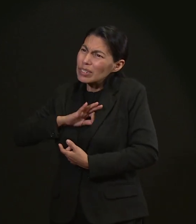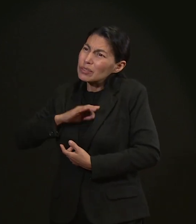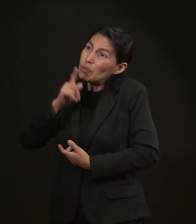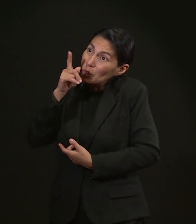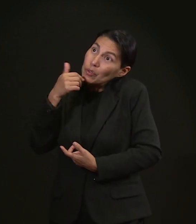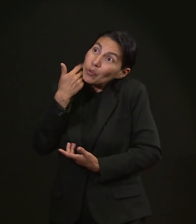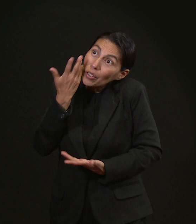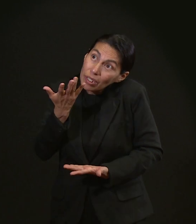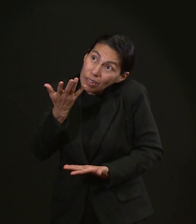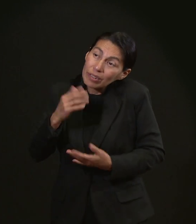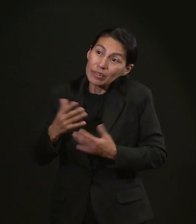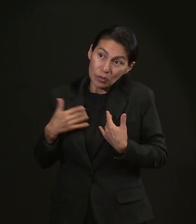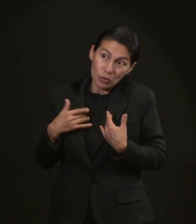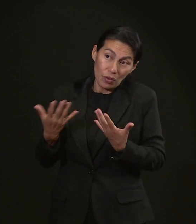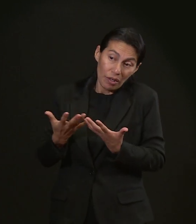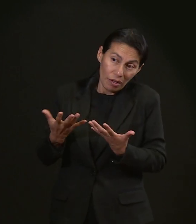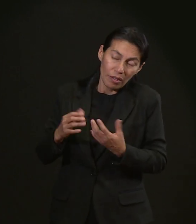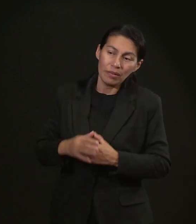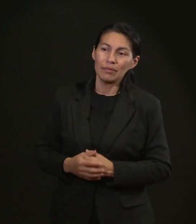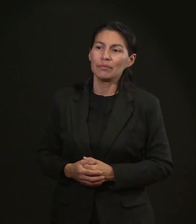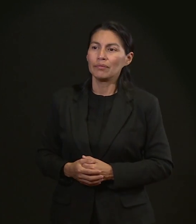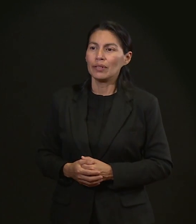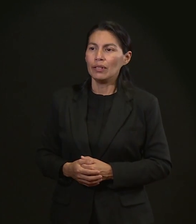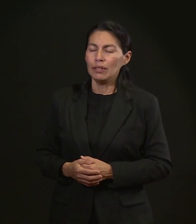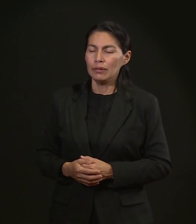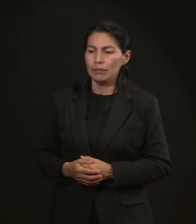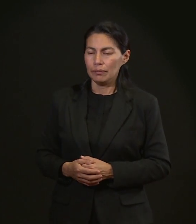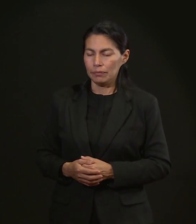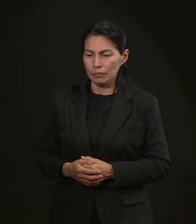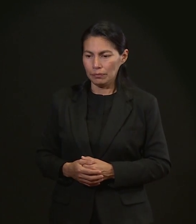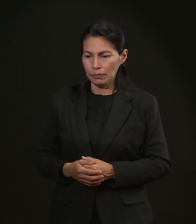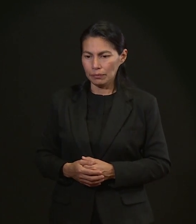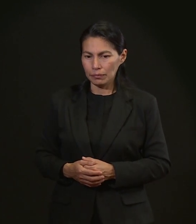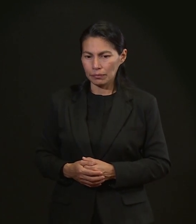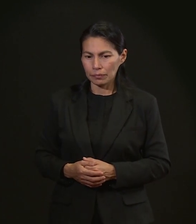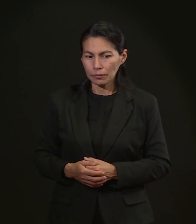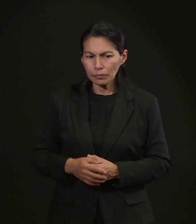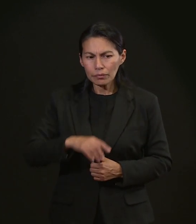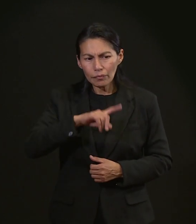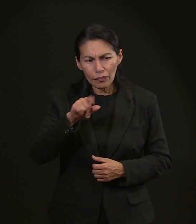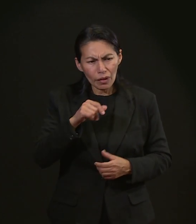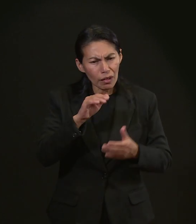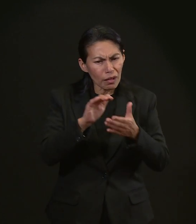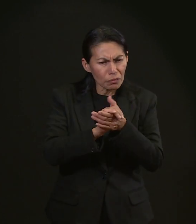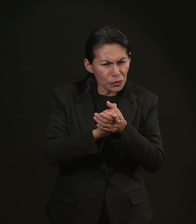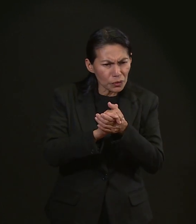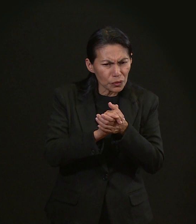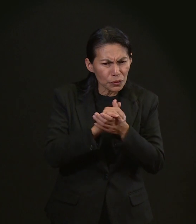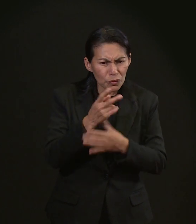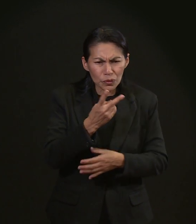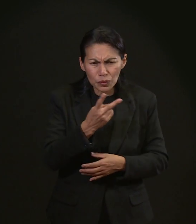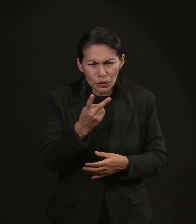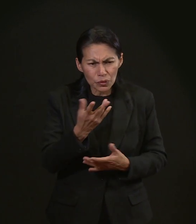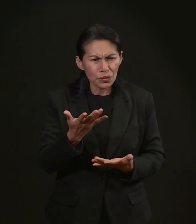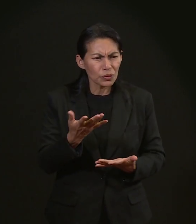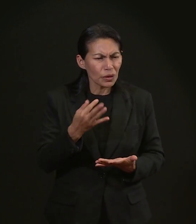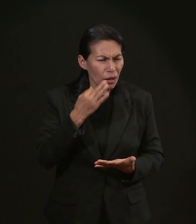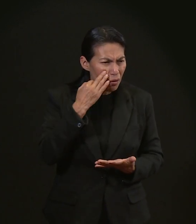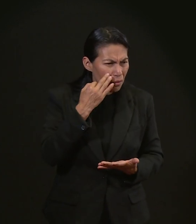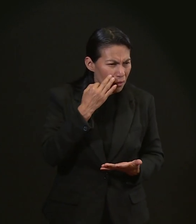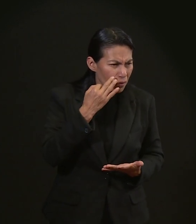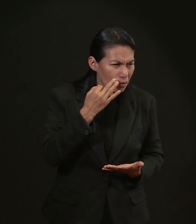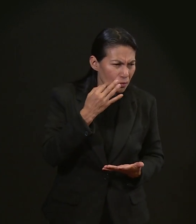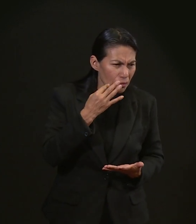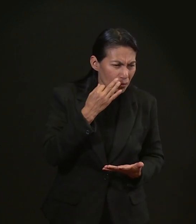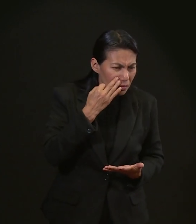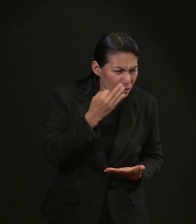quieres que yo haga qué hermoso y bueno a lo largo de su matrimonio han visto